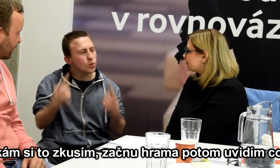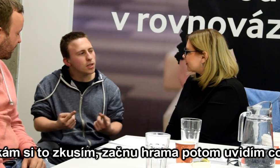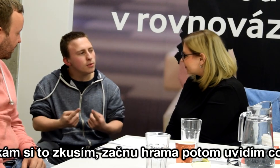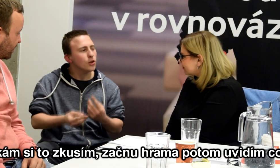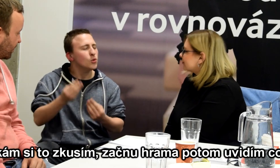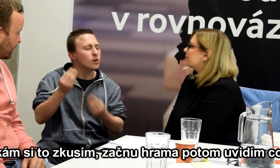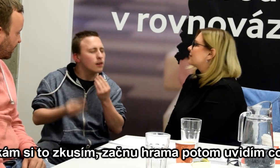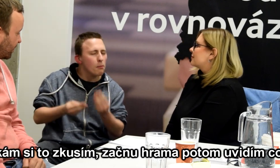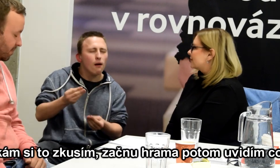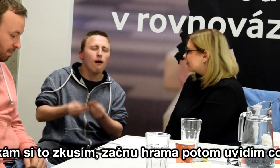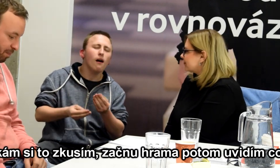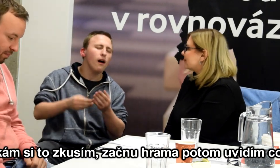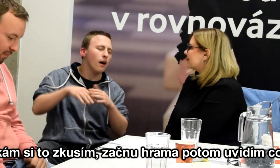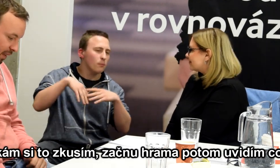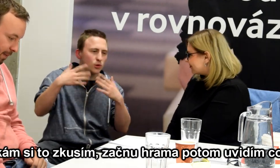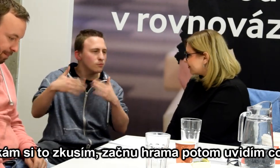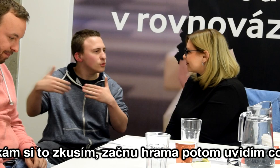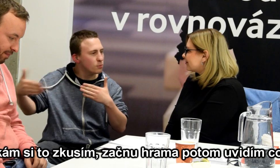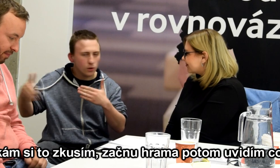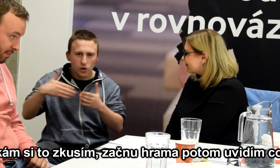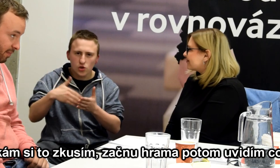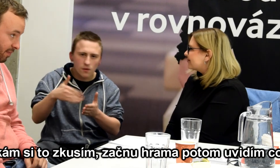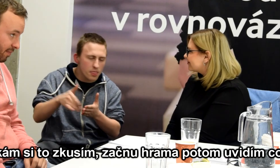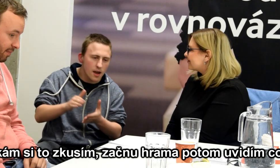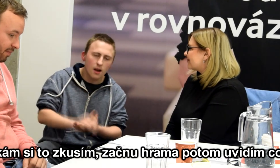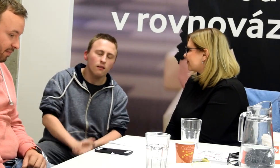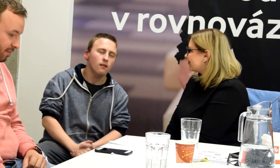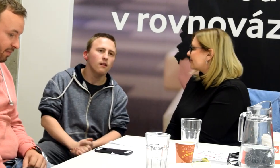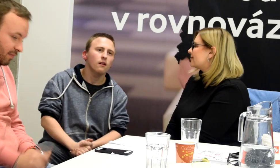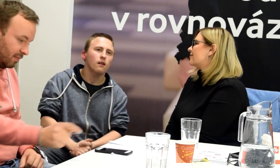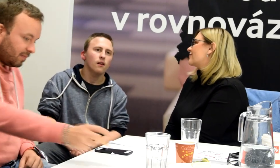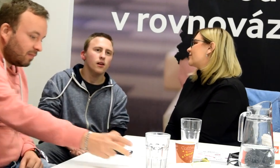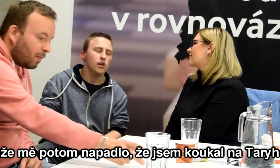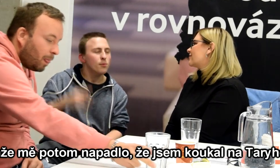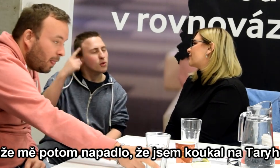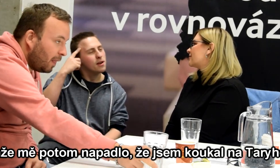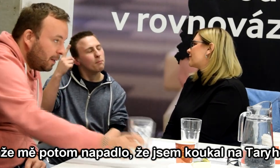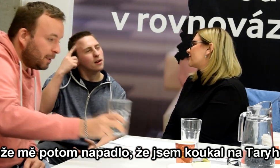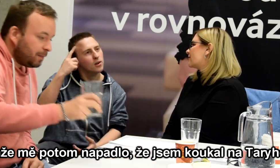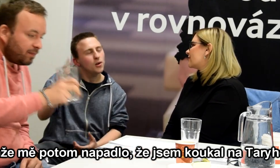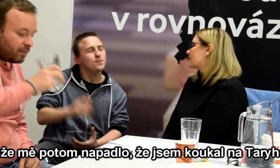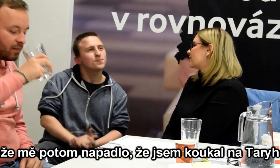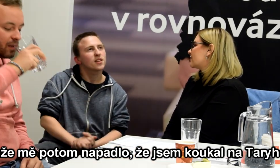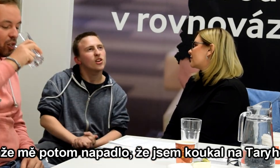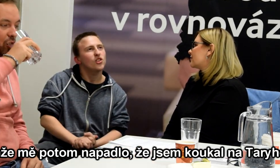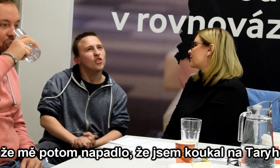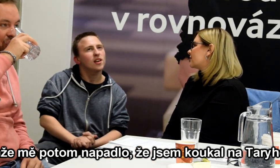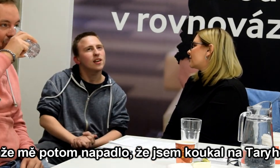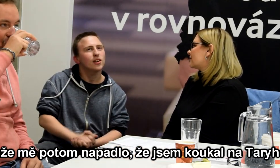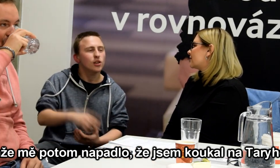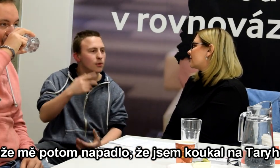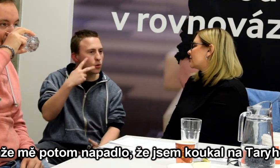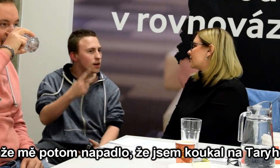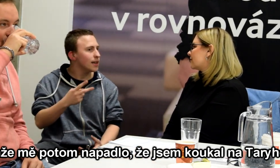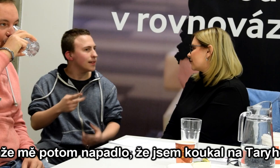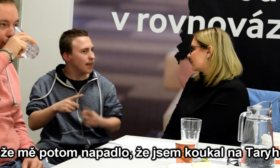zkusím, začnu hrama a potom budu pokračovat dál. Mně potom mi napadlo, že když jsem koukal na